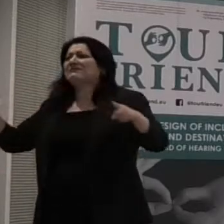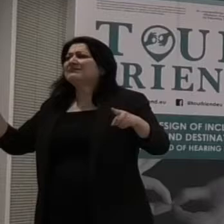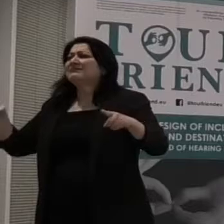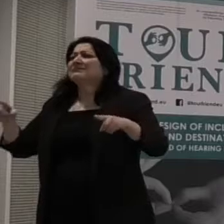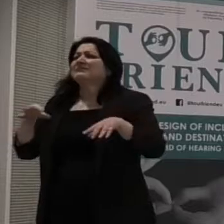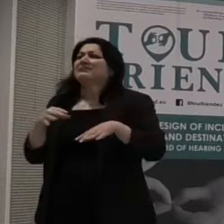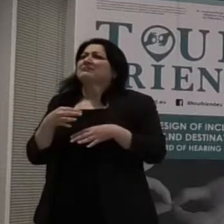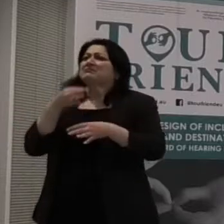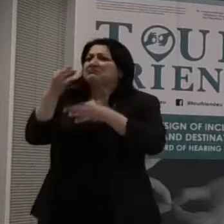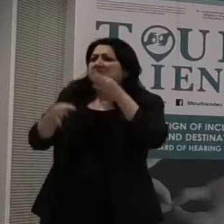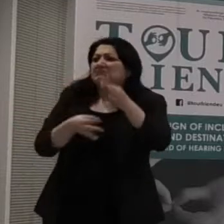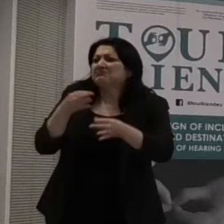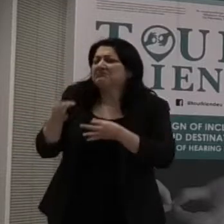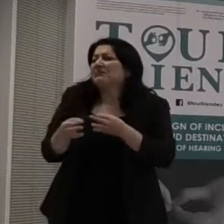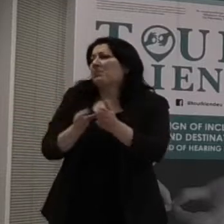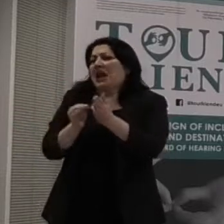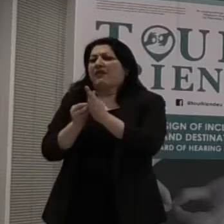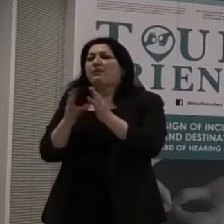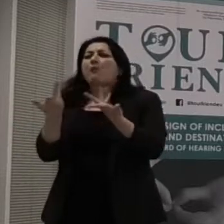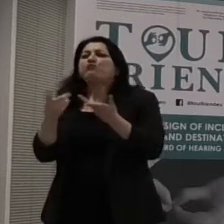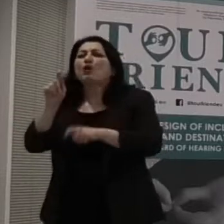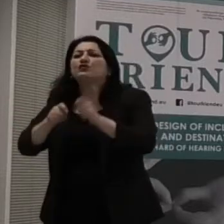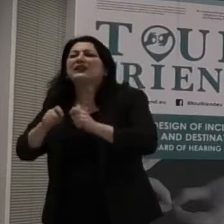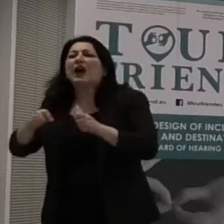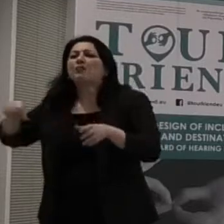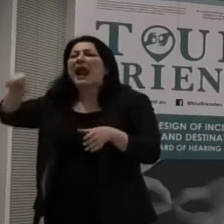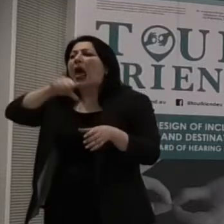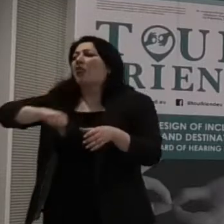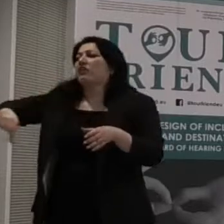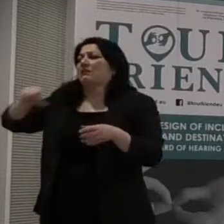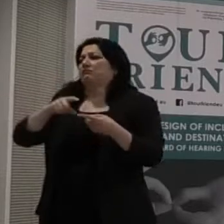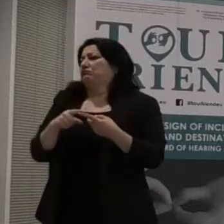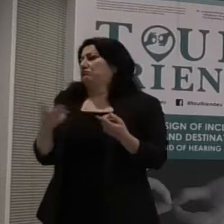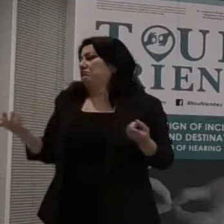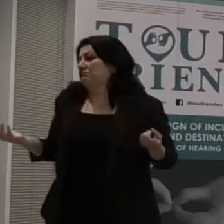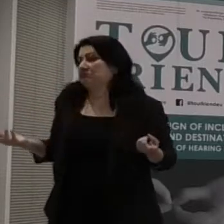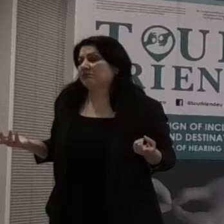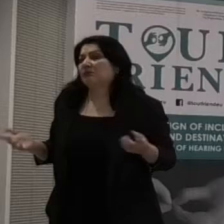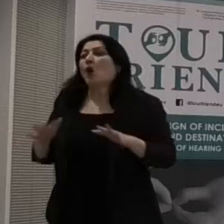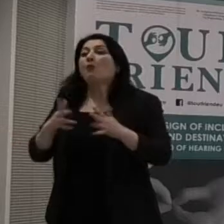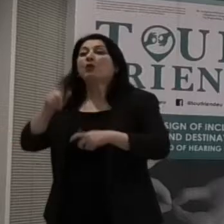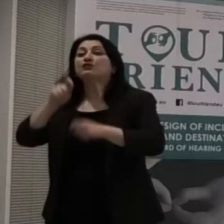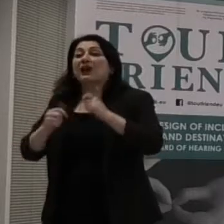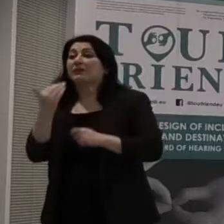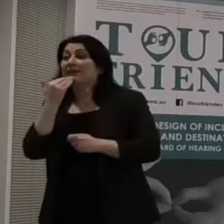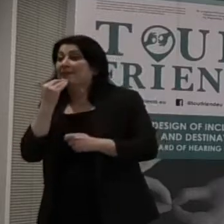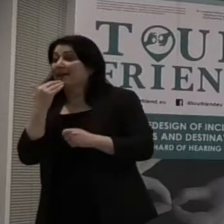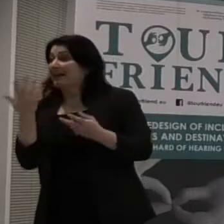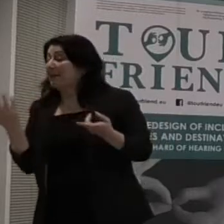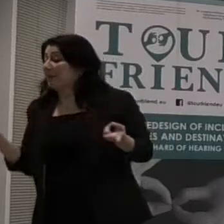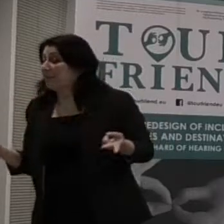το πώς, για παράδειγμα, γίνεται το λάδι, το πώς δημιουργείται το τυρί και όλες